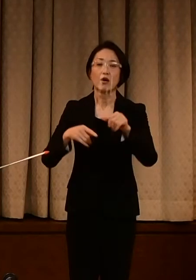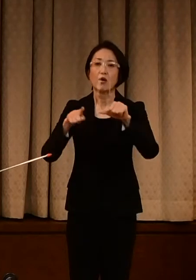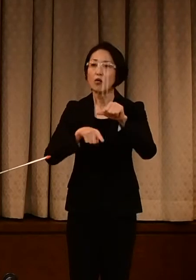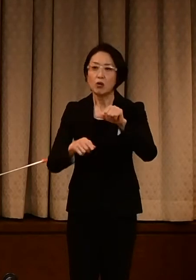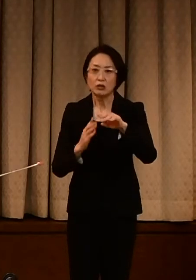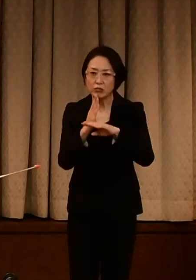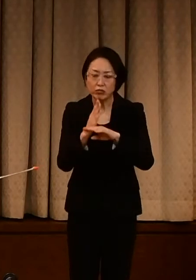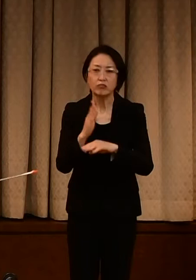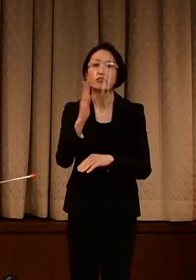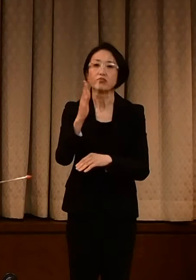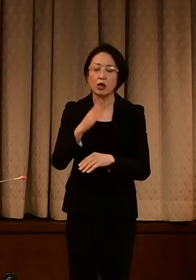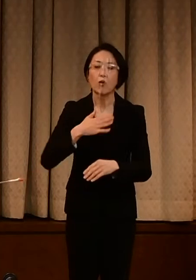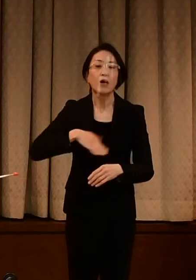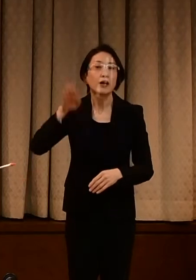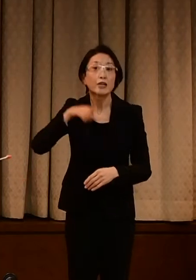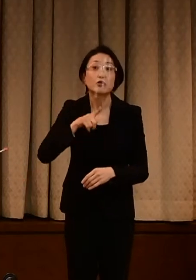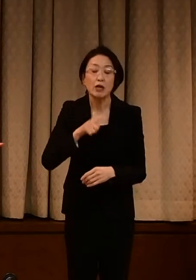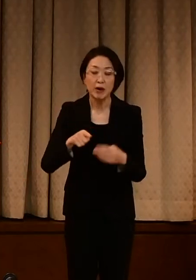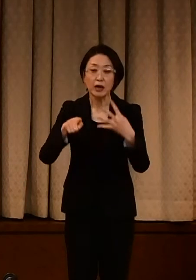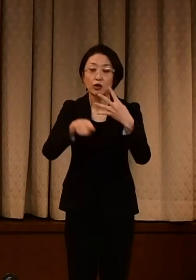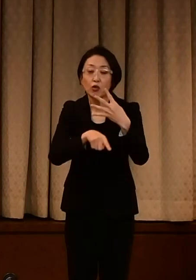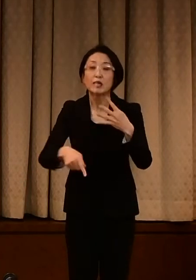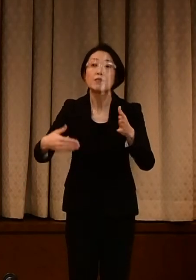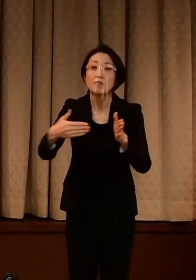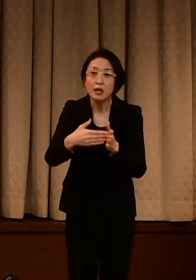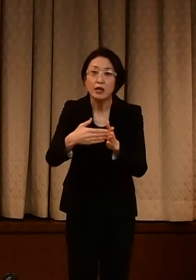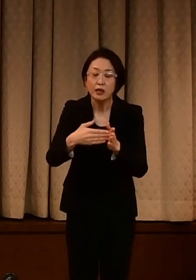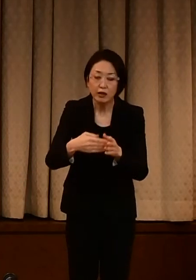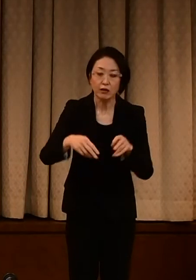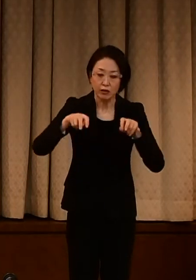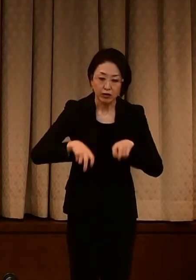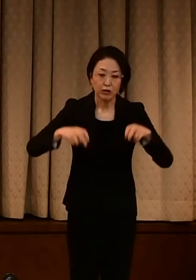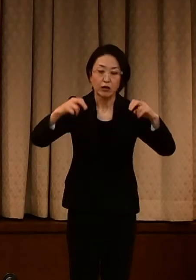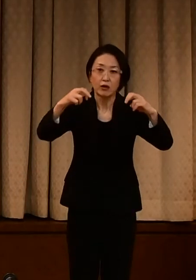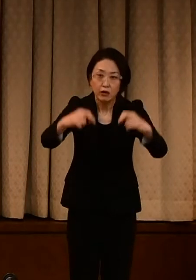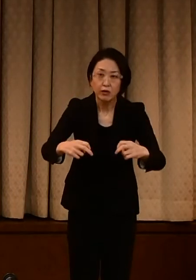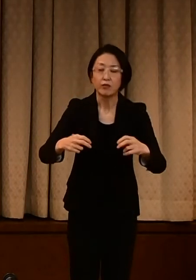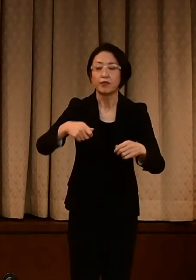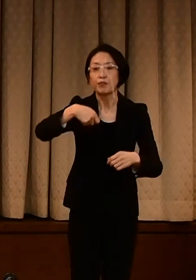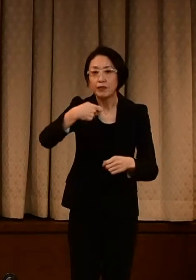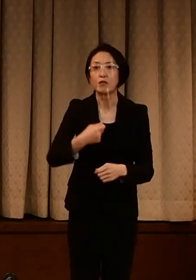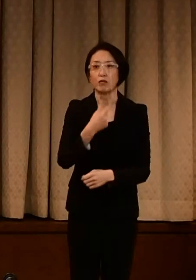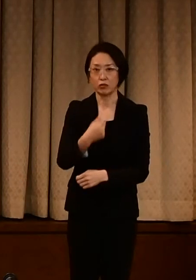言うと、1つのテーブルで4人以内で会食をしていただきたいと思います。また